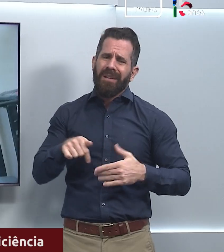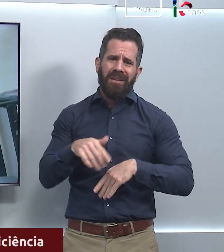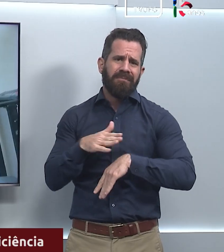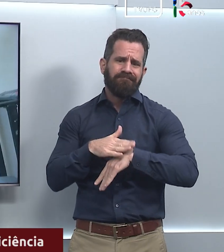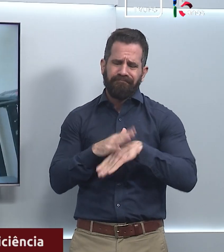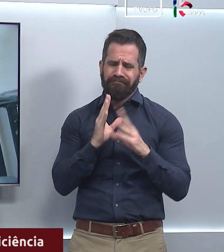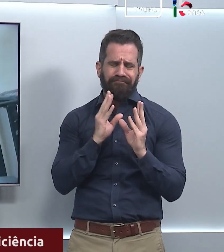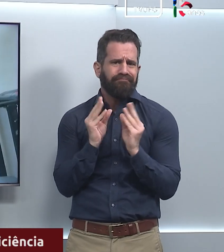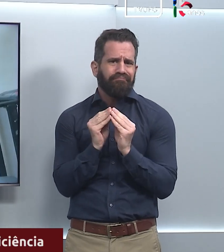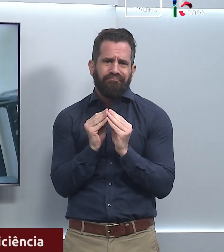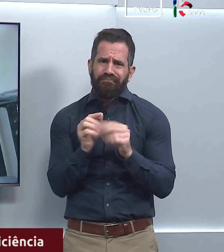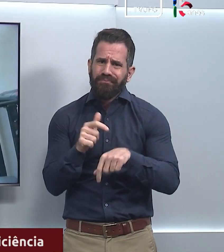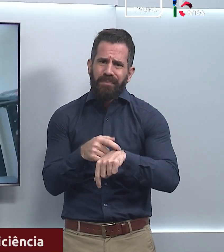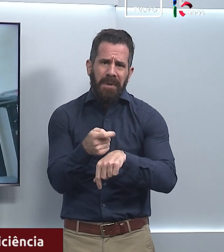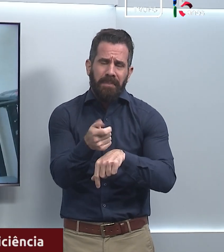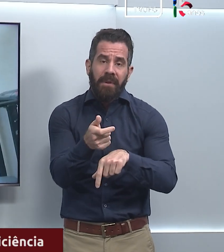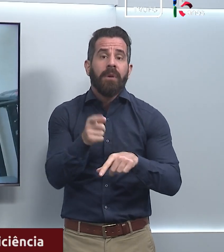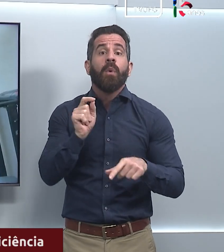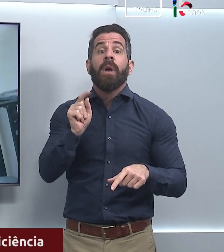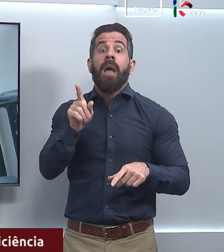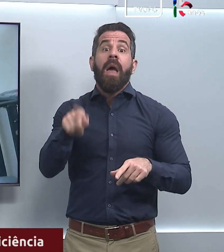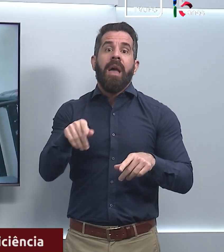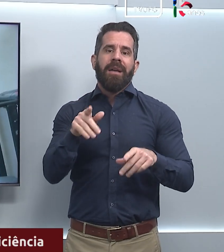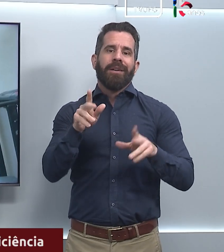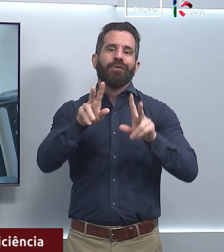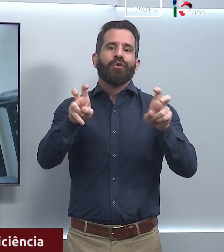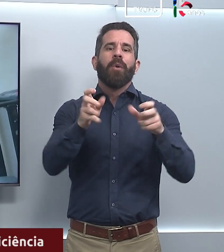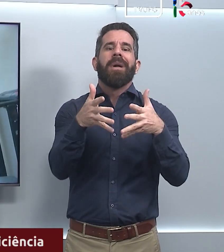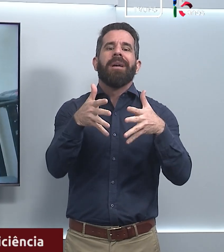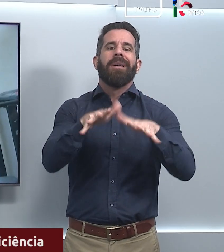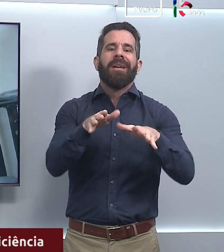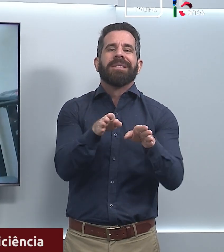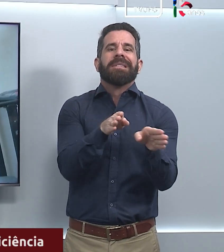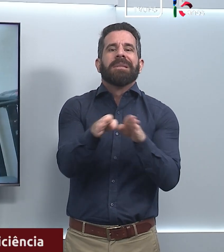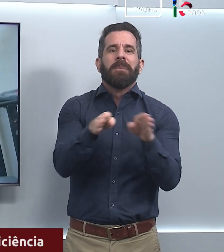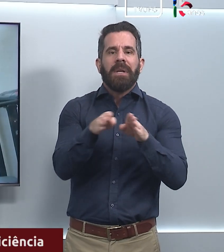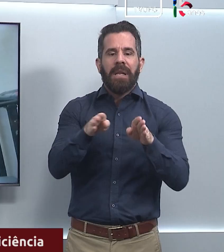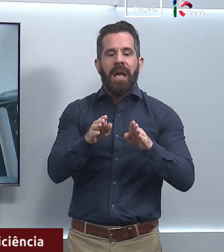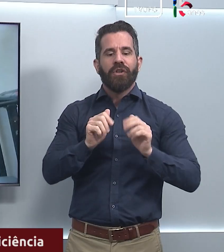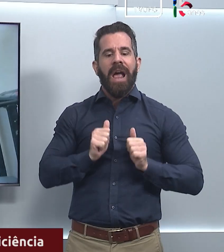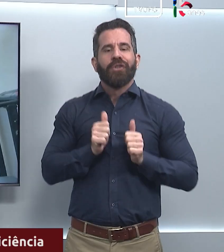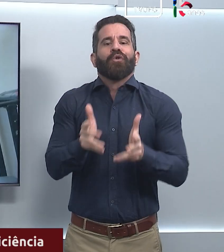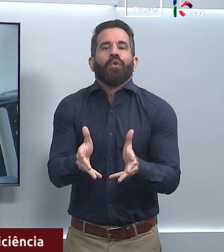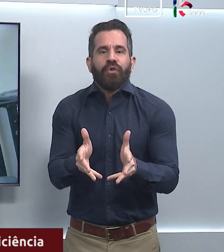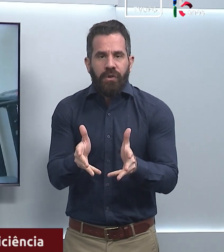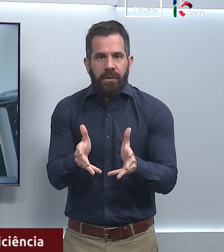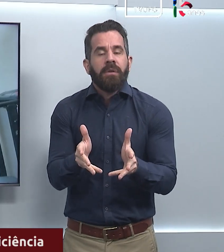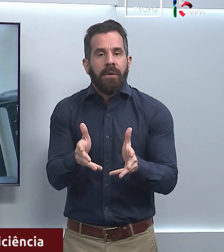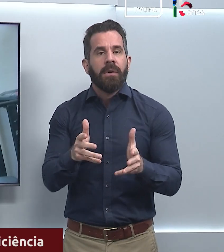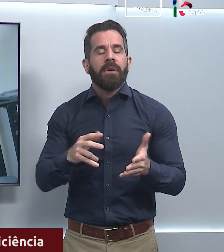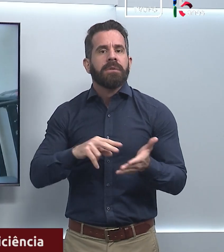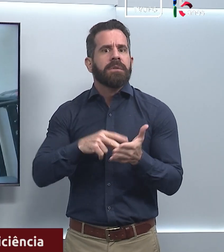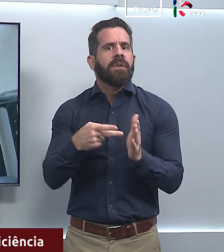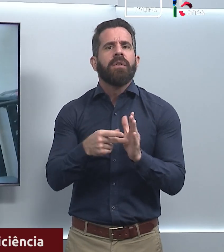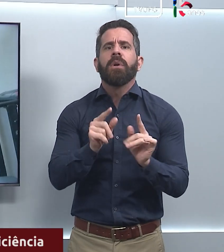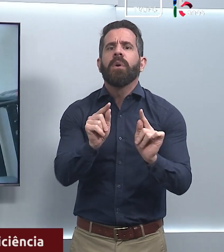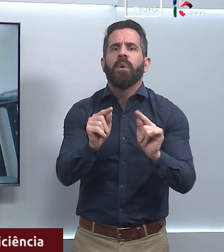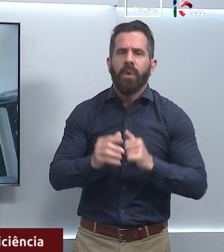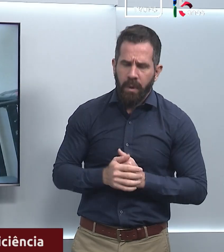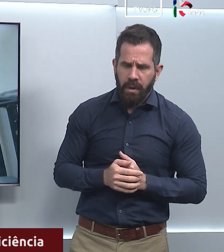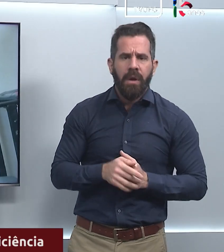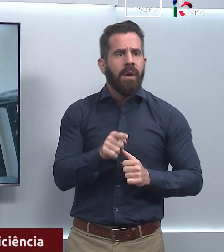de acessibilidade atitudinal, que é isso? É você ter acesso fácil, via direta, a